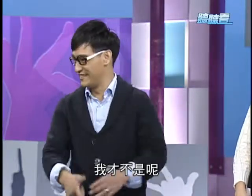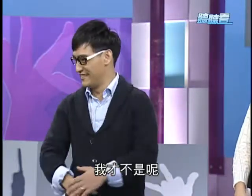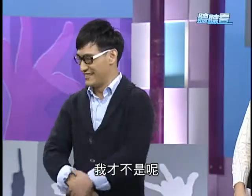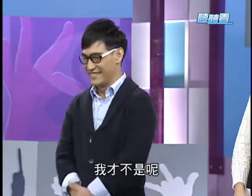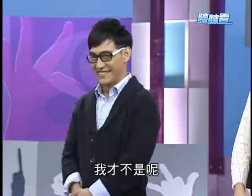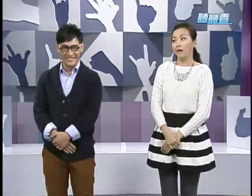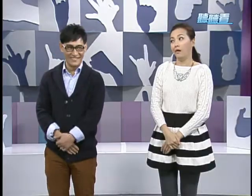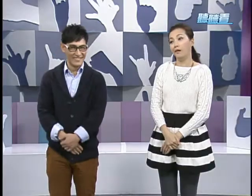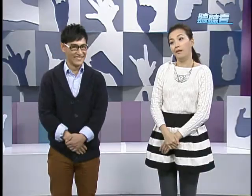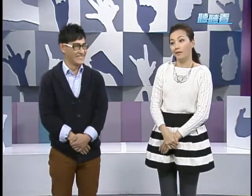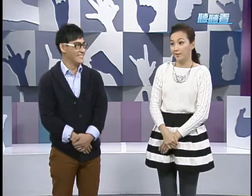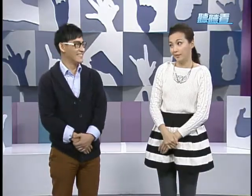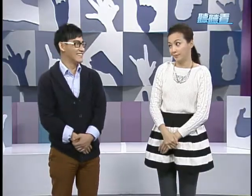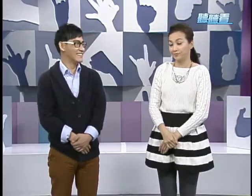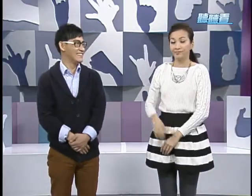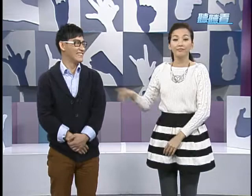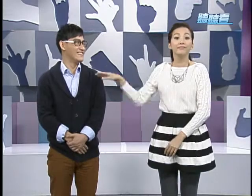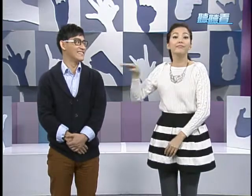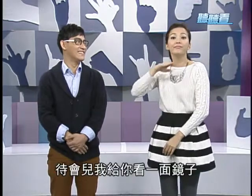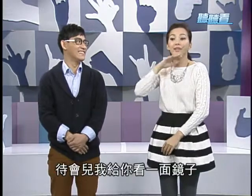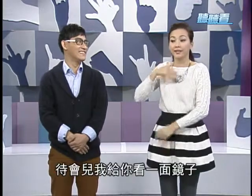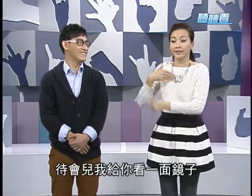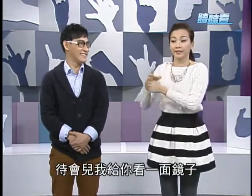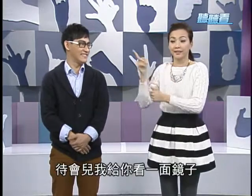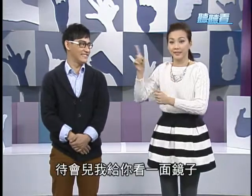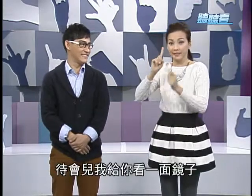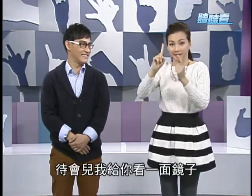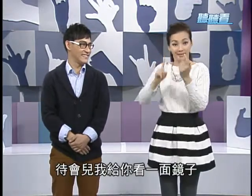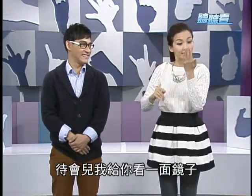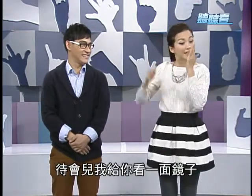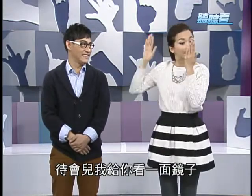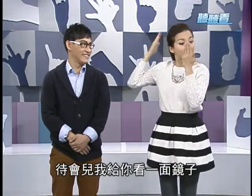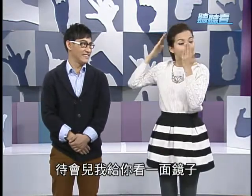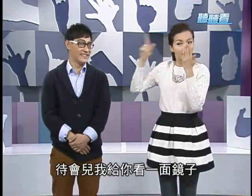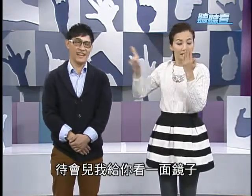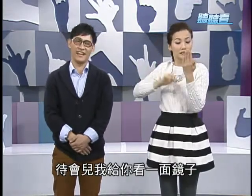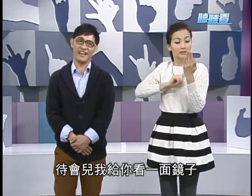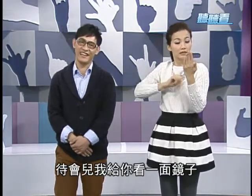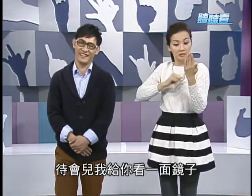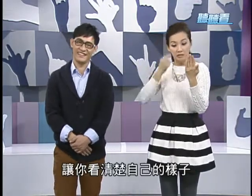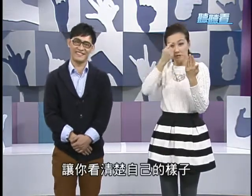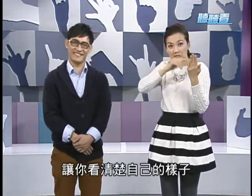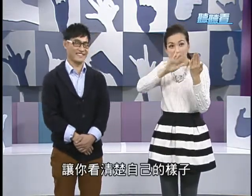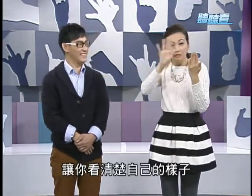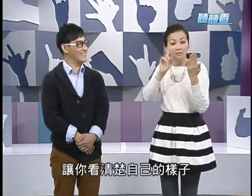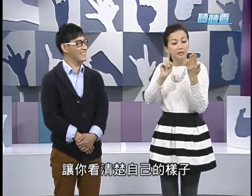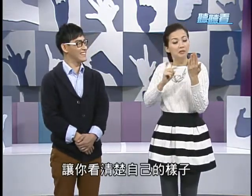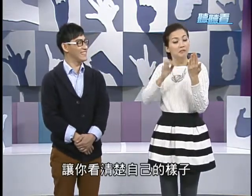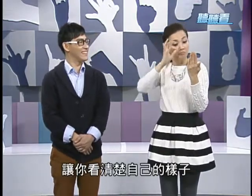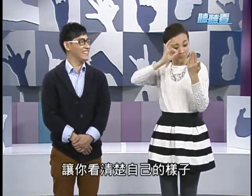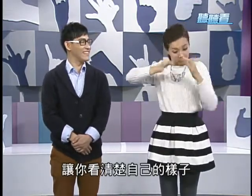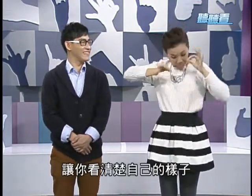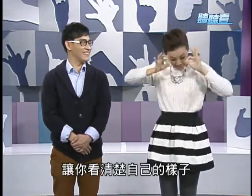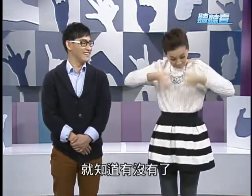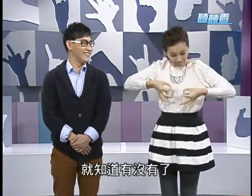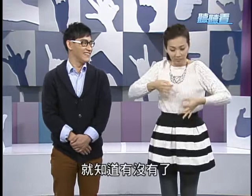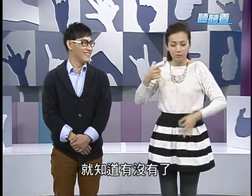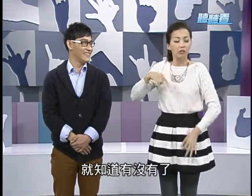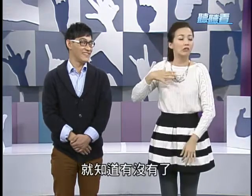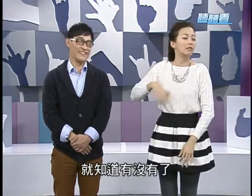呢。 待会儿啊，我给你看一面镜子，让你看清楚自己的样子，就知道有没